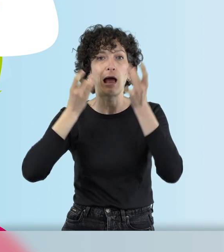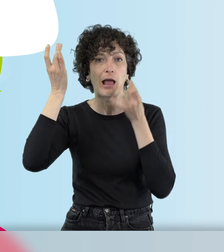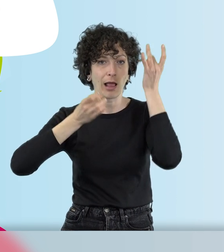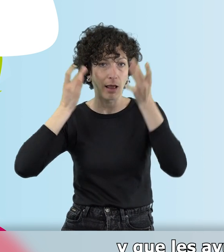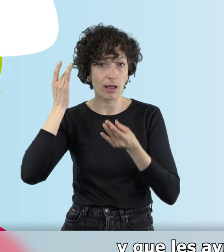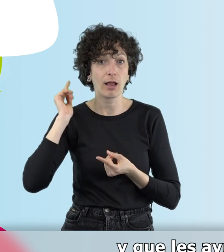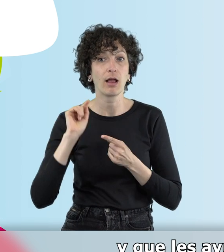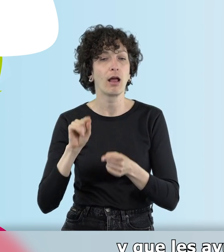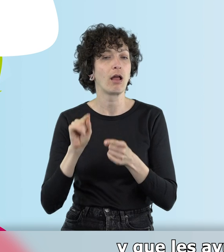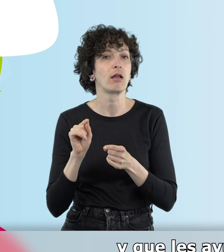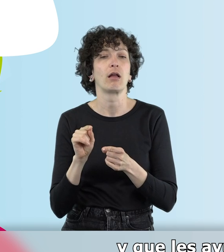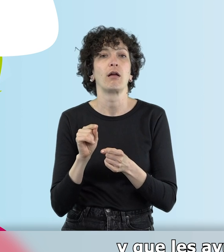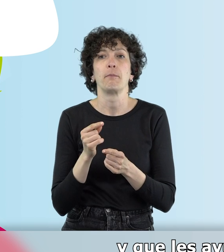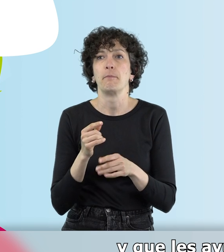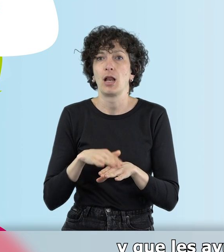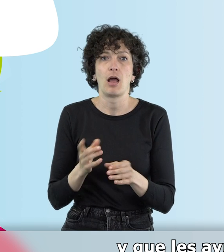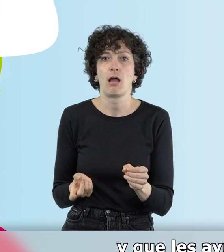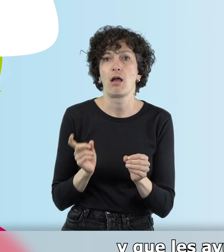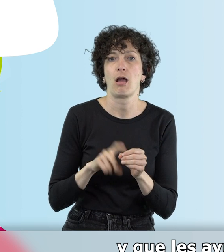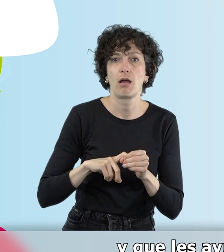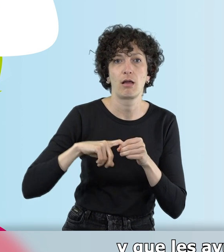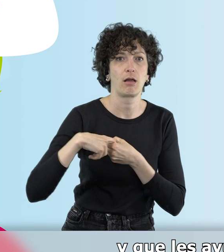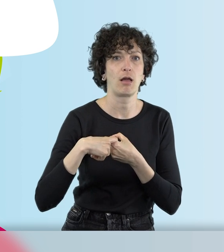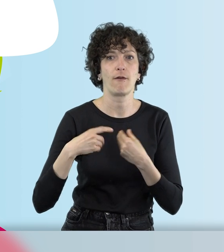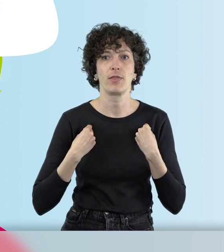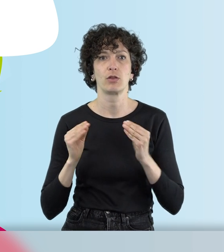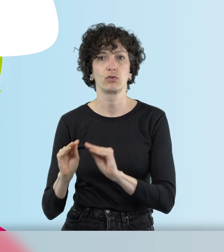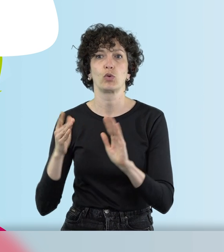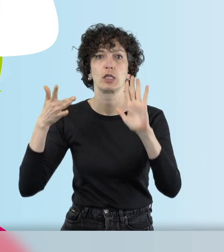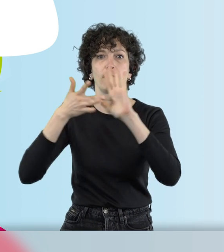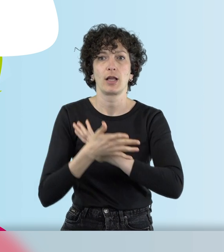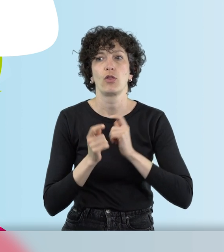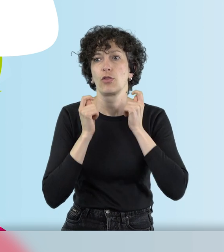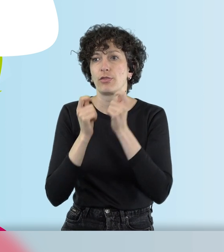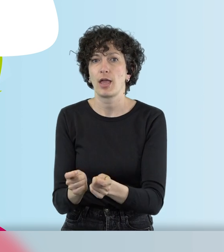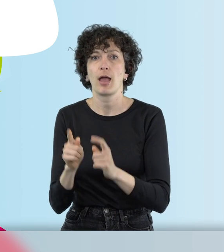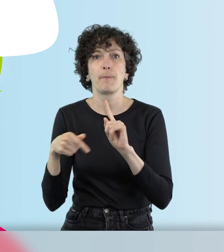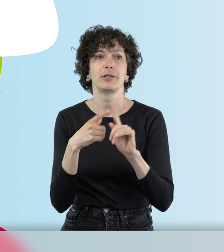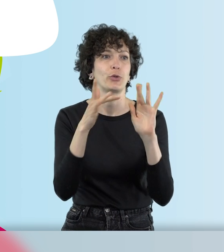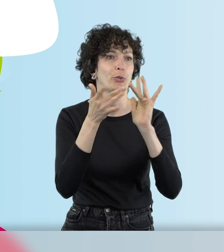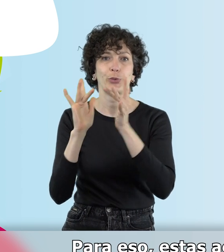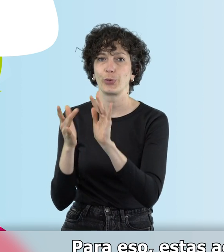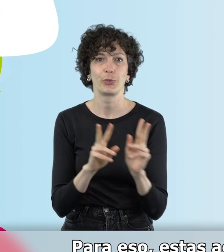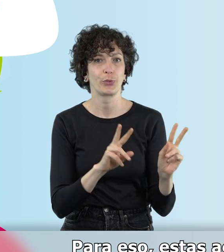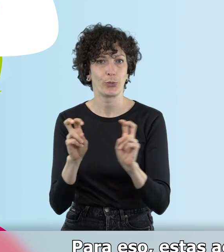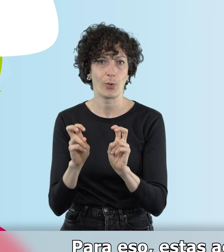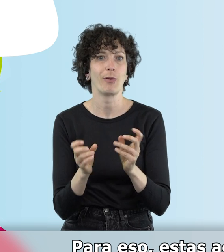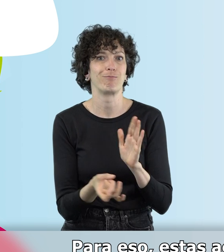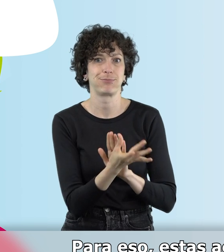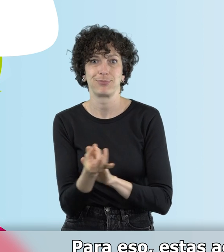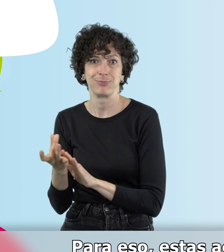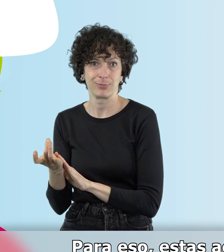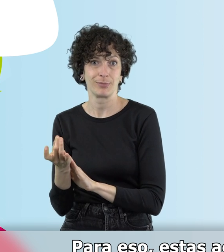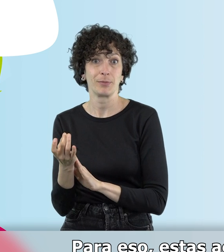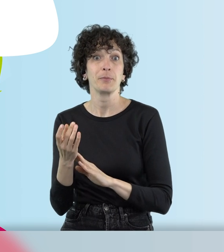las que participar y que les ayuden a dar sentido a sus vidas y tener nuevas relaciones. Para eso,